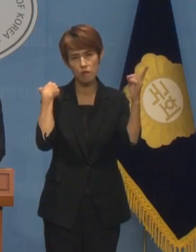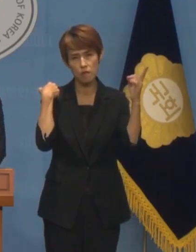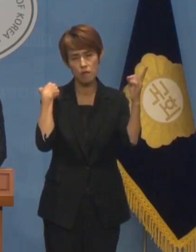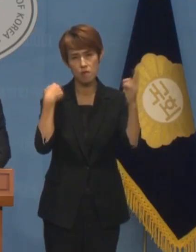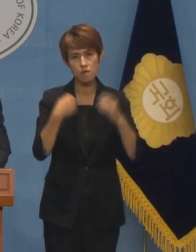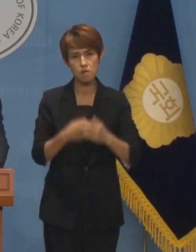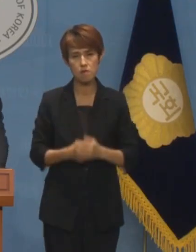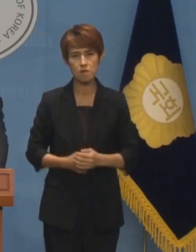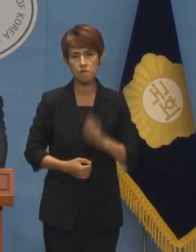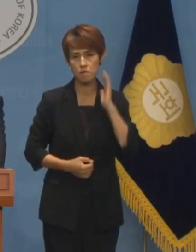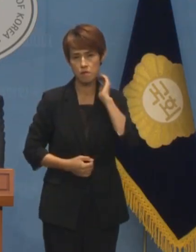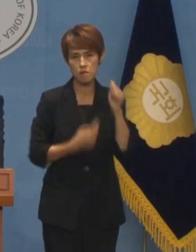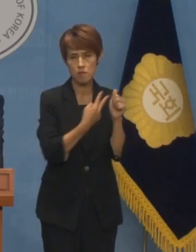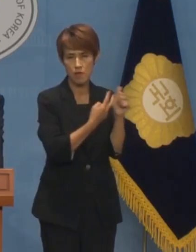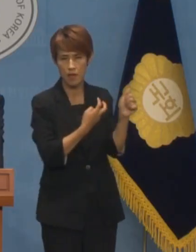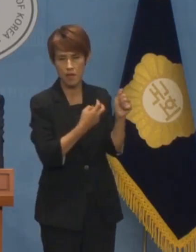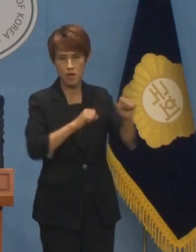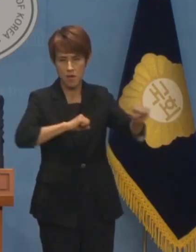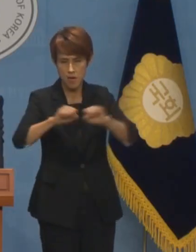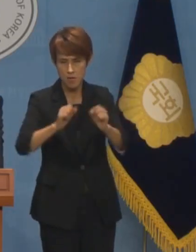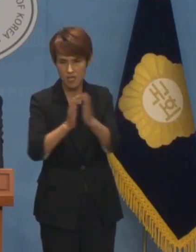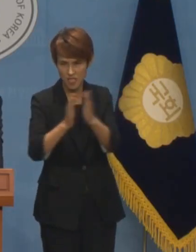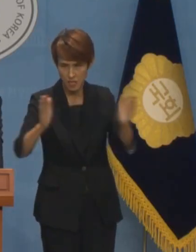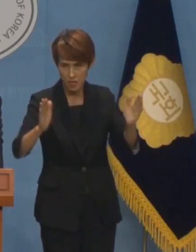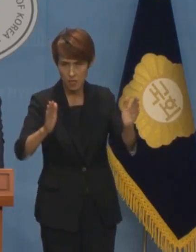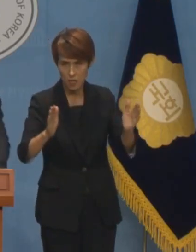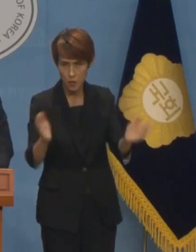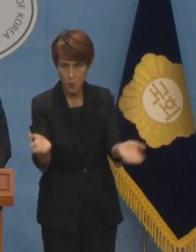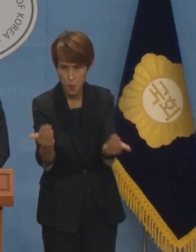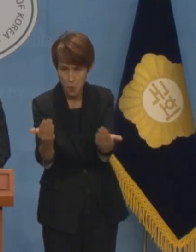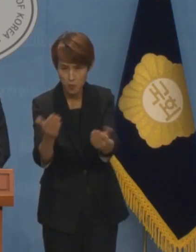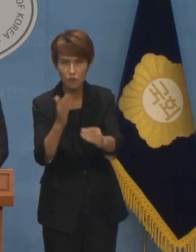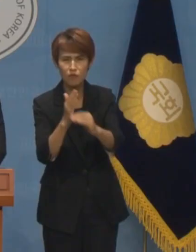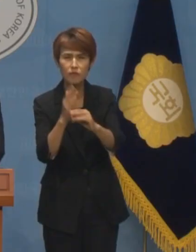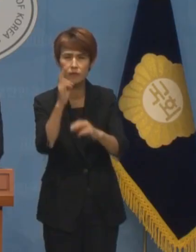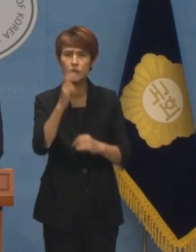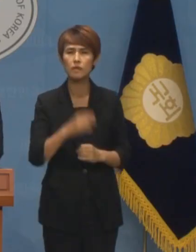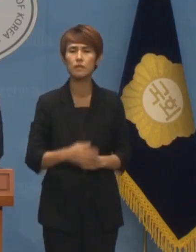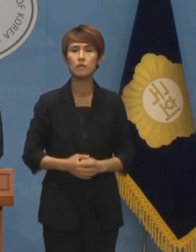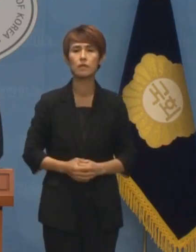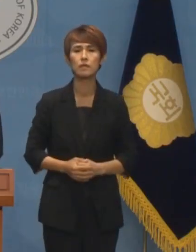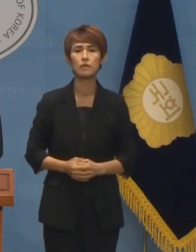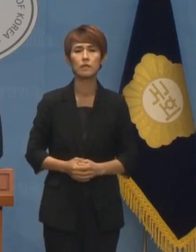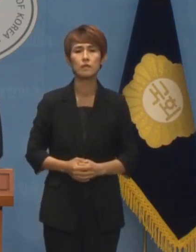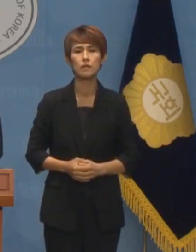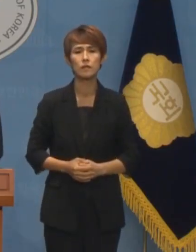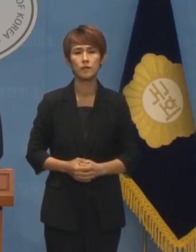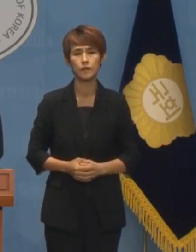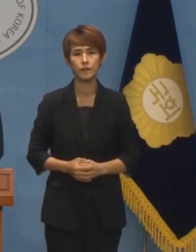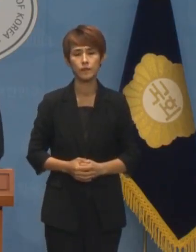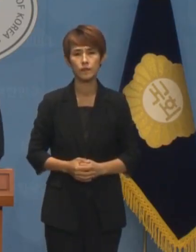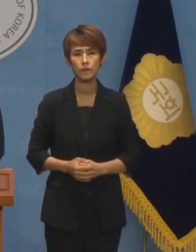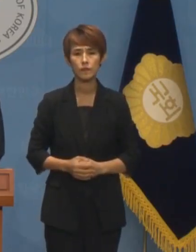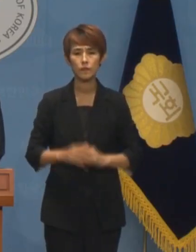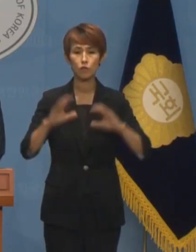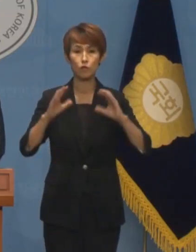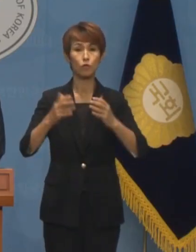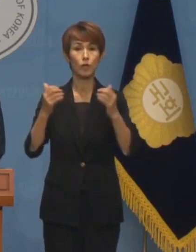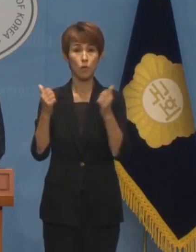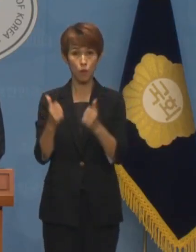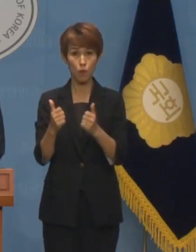탄핵의 시간을 점점 빨리 가게 만들고 있습니다. 이제 우리